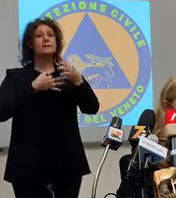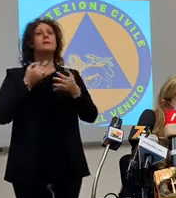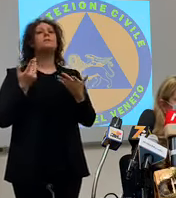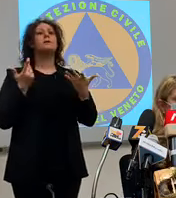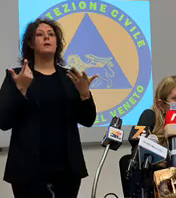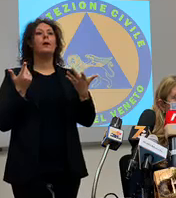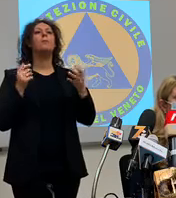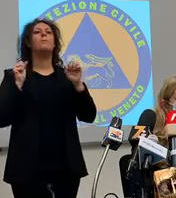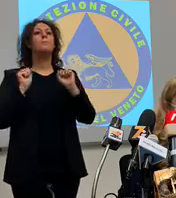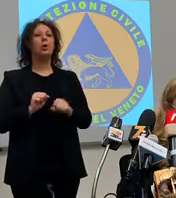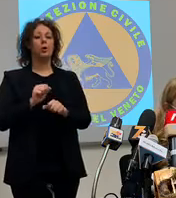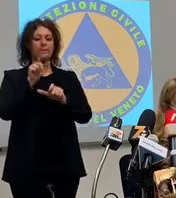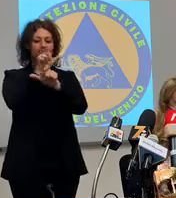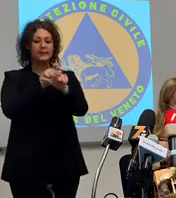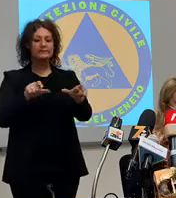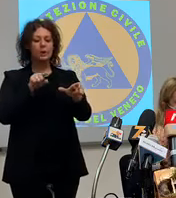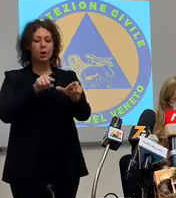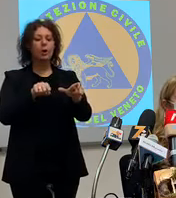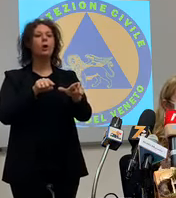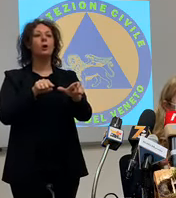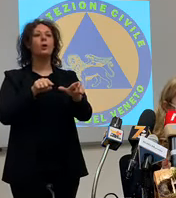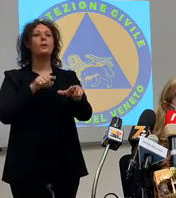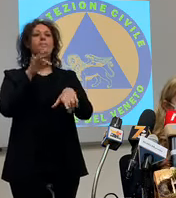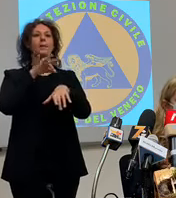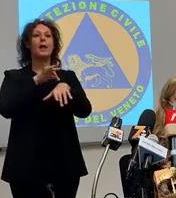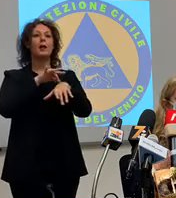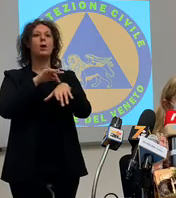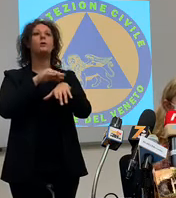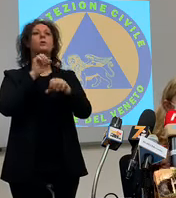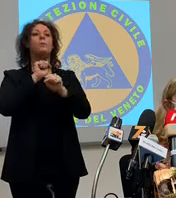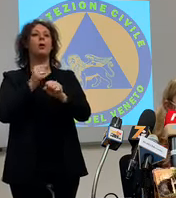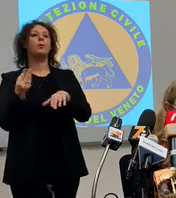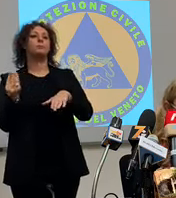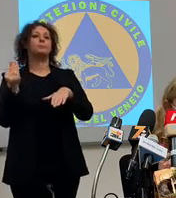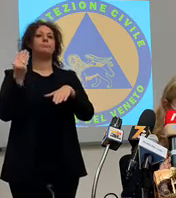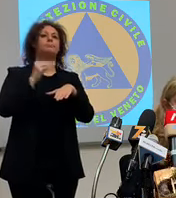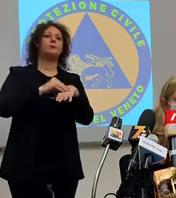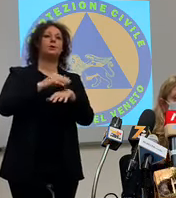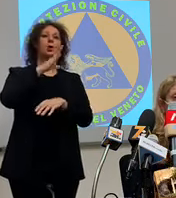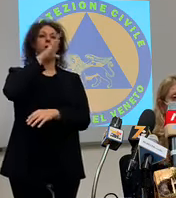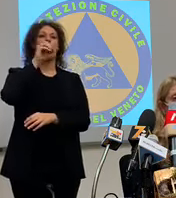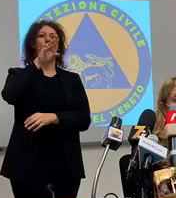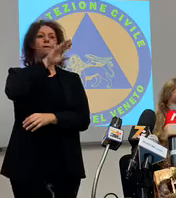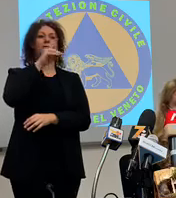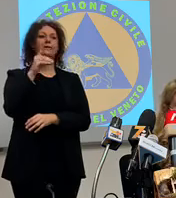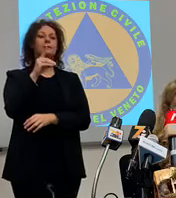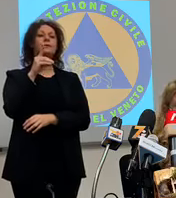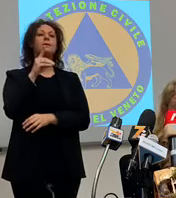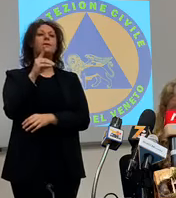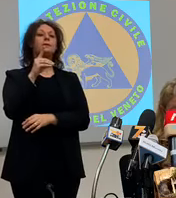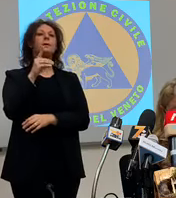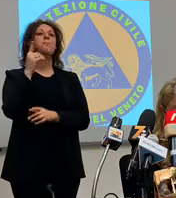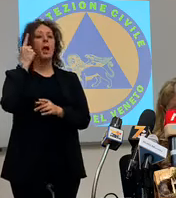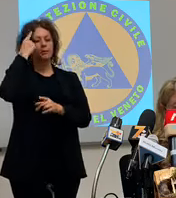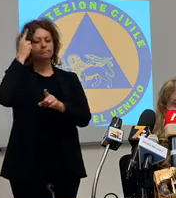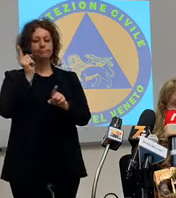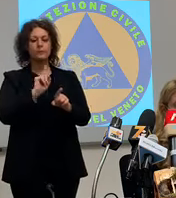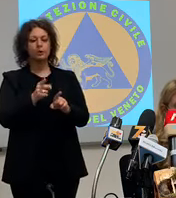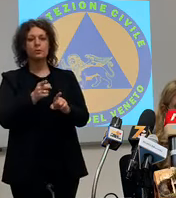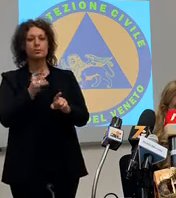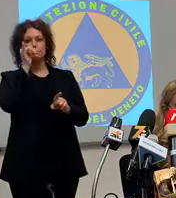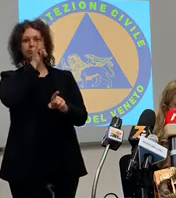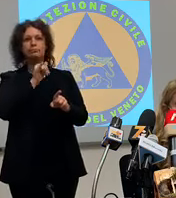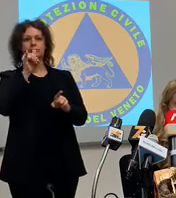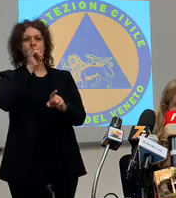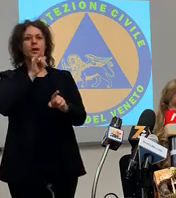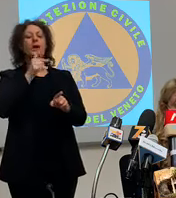magari contratto il covid non li è stato diagnosticato e si è aggiunto a queste patologie per cui queste patologie sono state Insomma